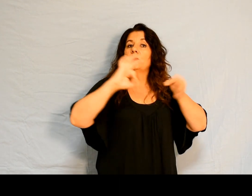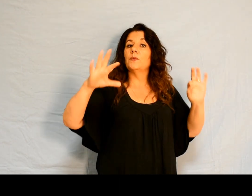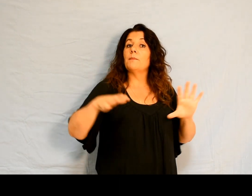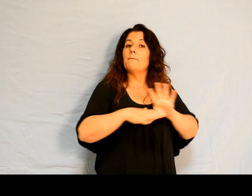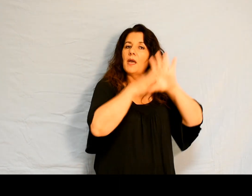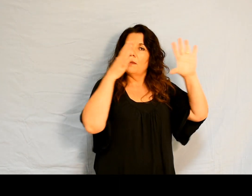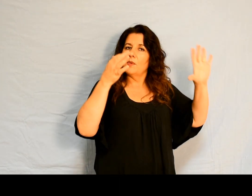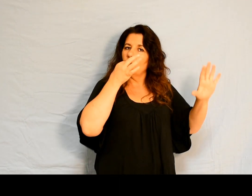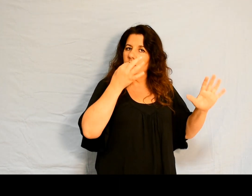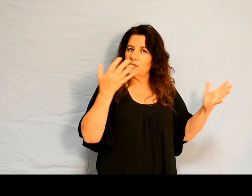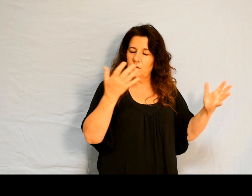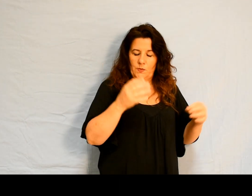comparable au maître